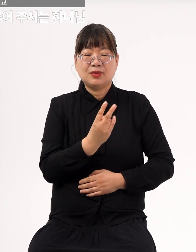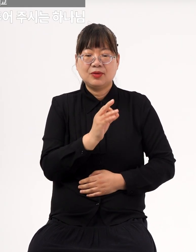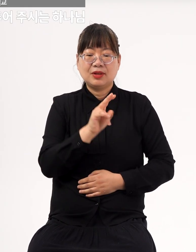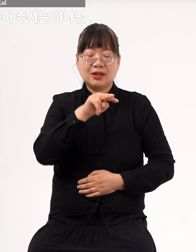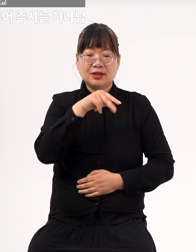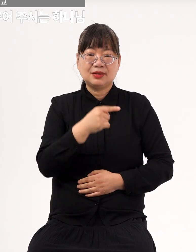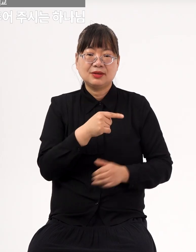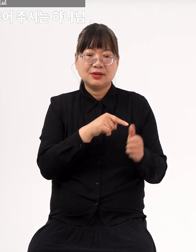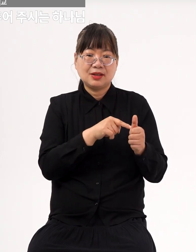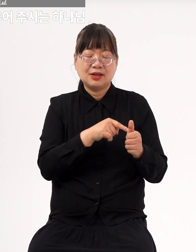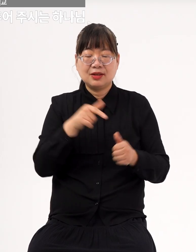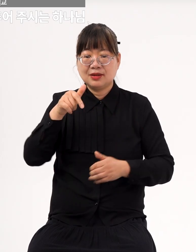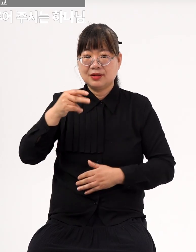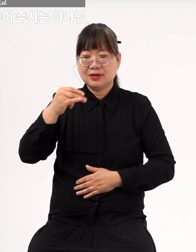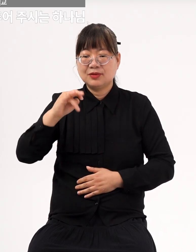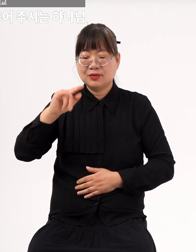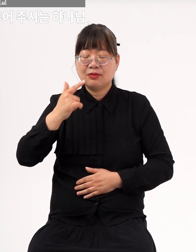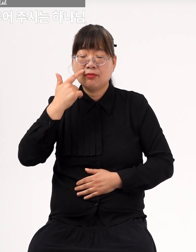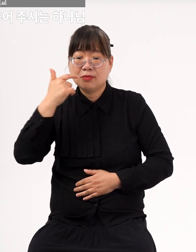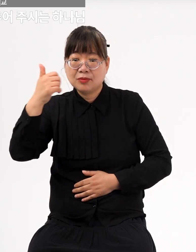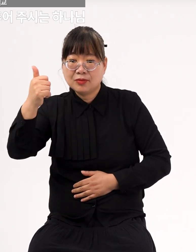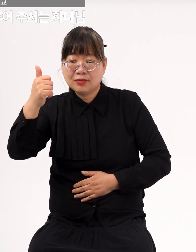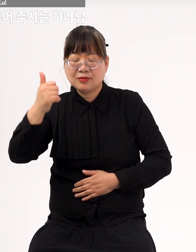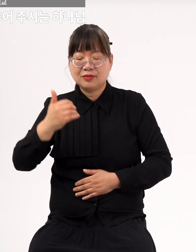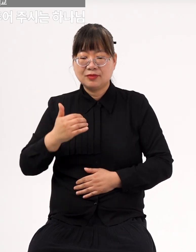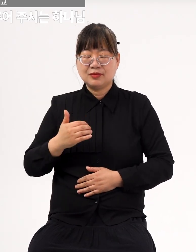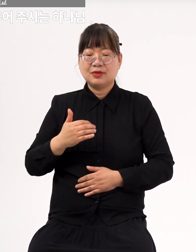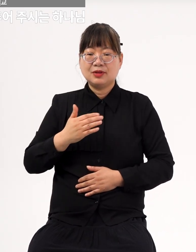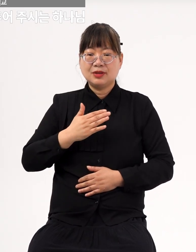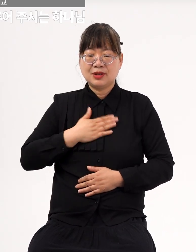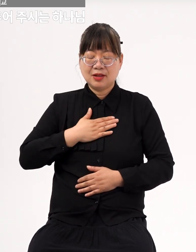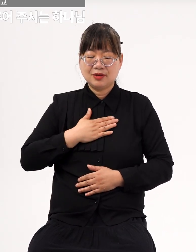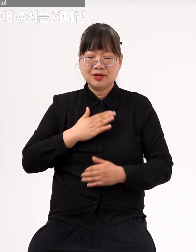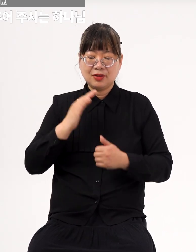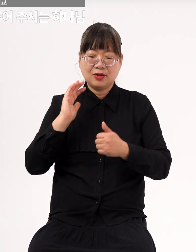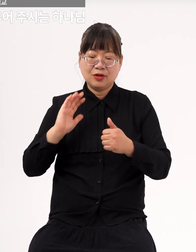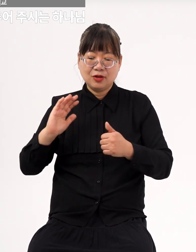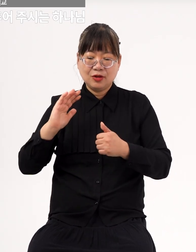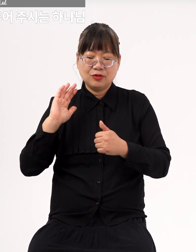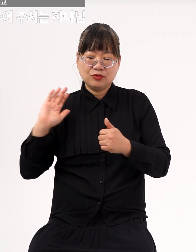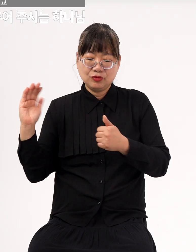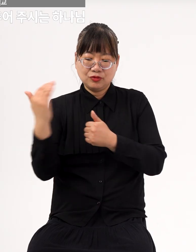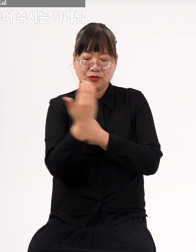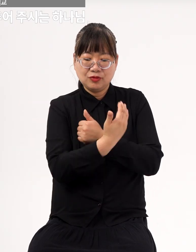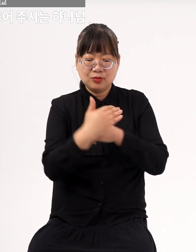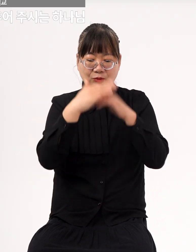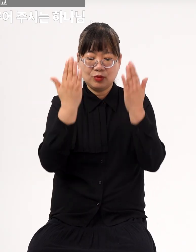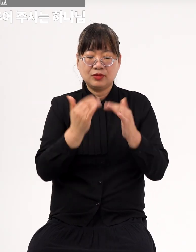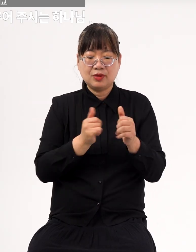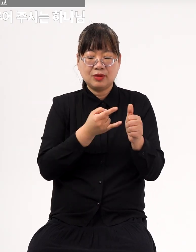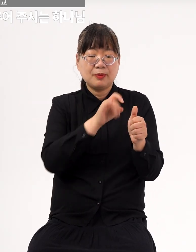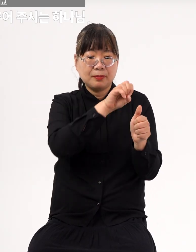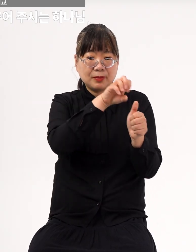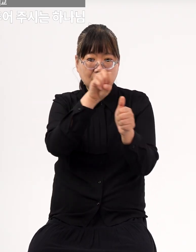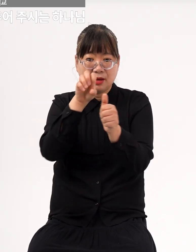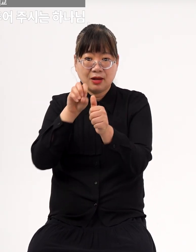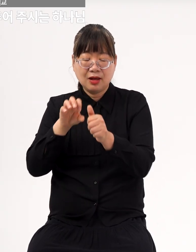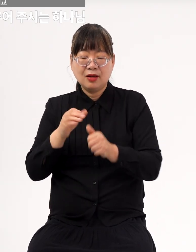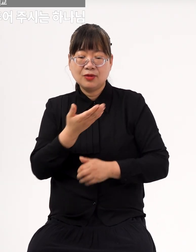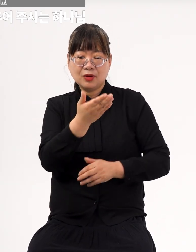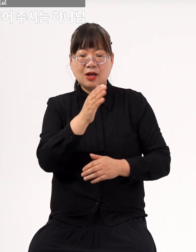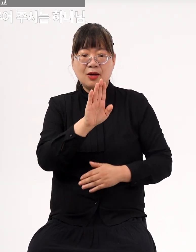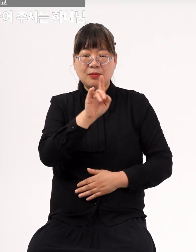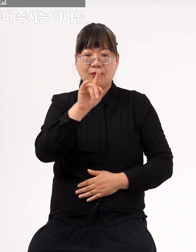요아스가 기드온의 아버지죠. 자기를 둘러선 모든 자에게 이르되 너희가 바알을